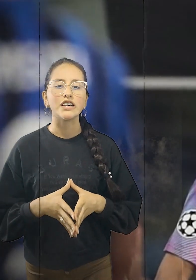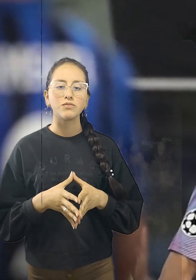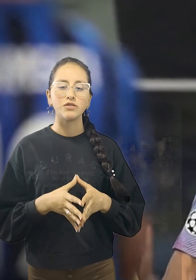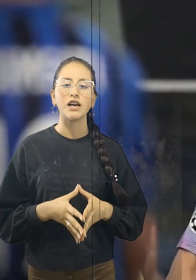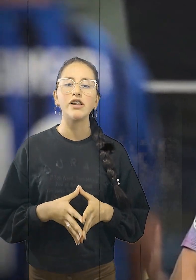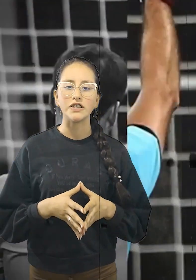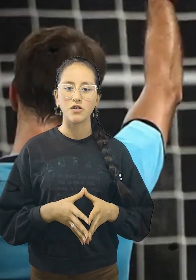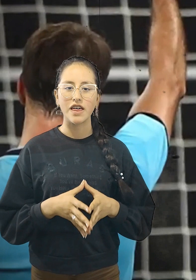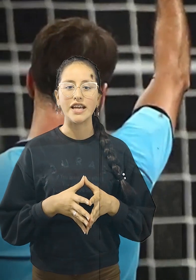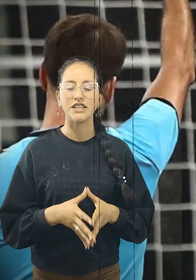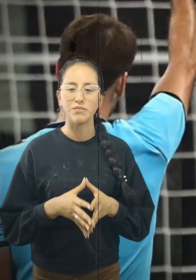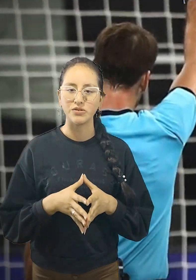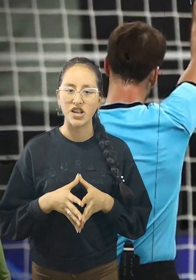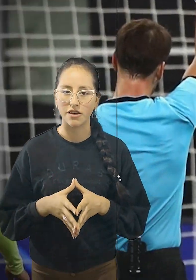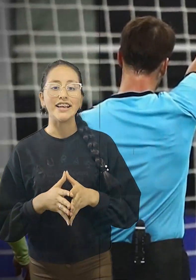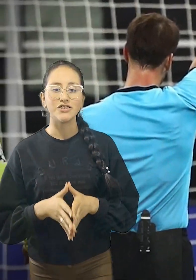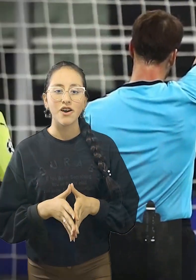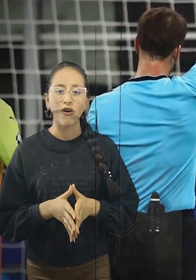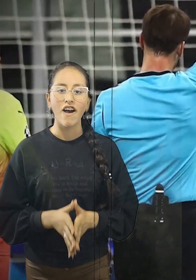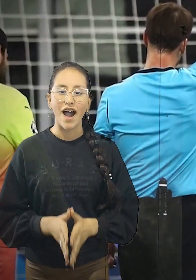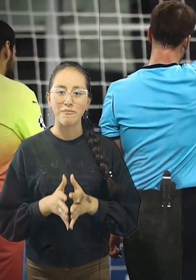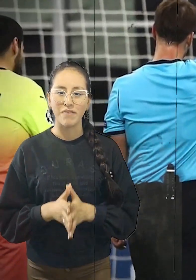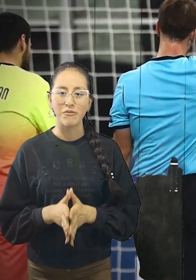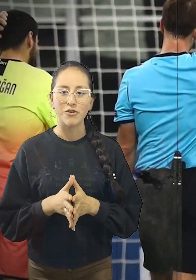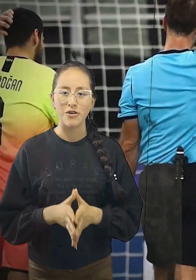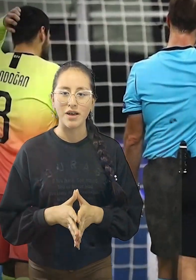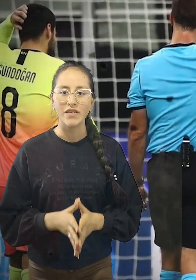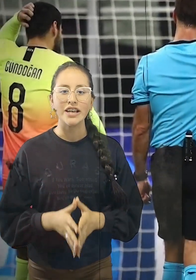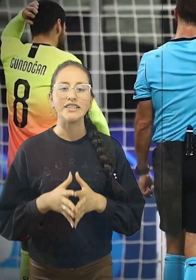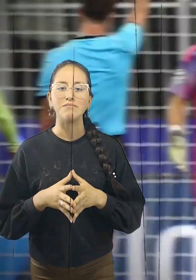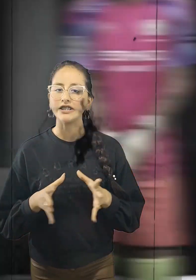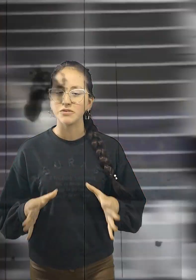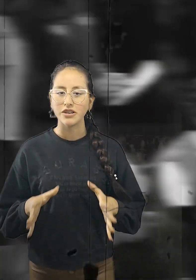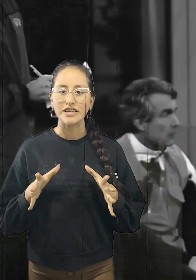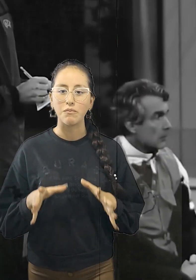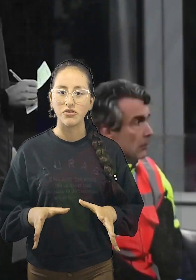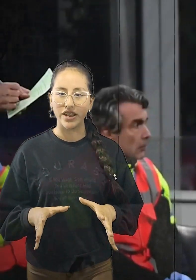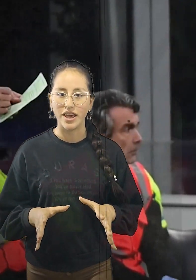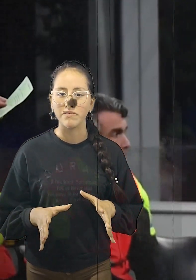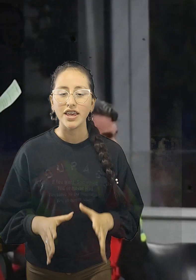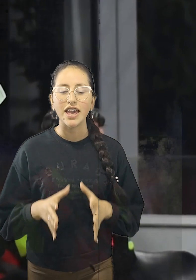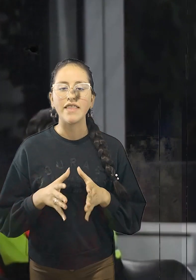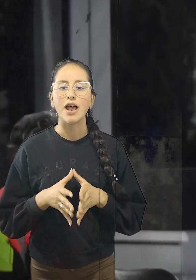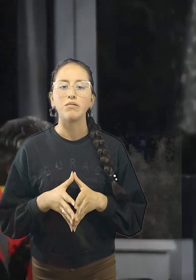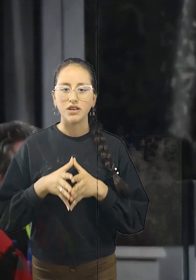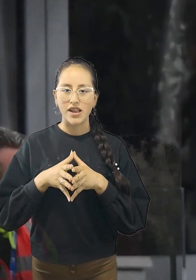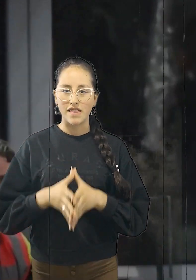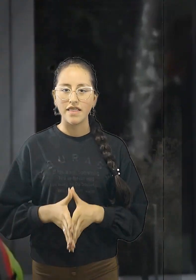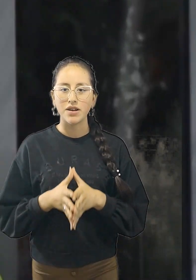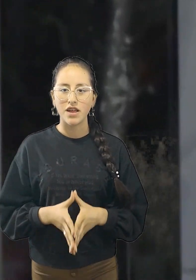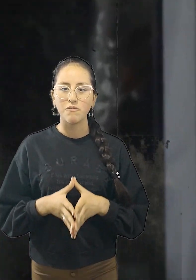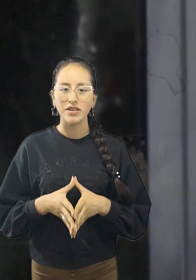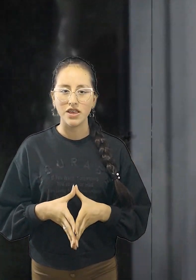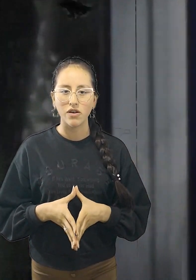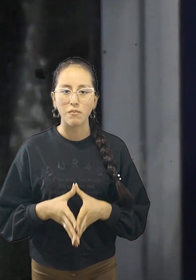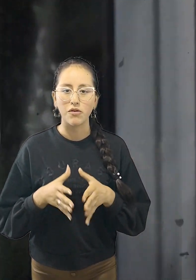en ser expulsado en la historia de la Champions League. Eso dejó a Pep Guardiola sin más opciones en la portería y ante la posibilidad